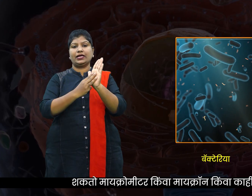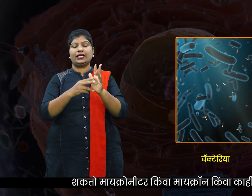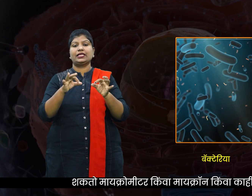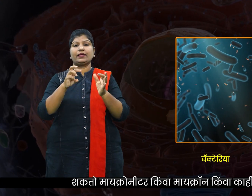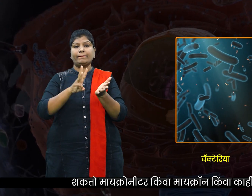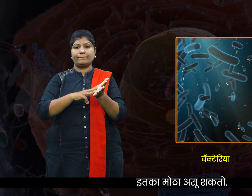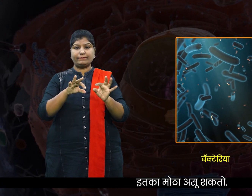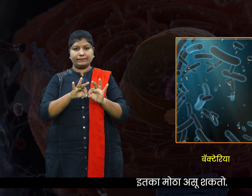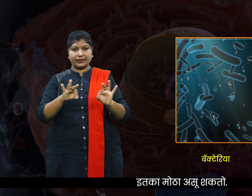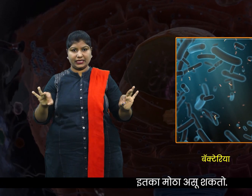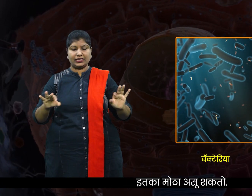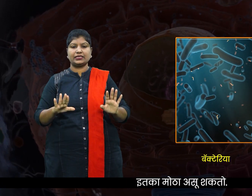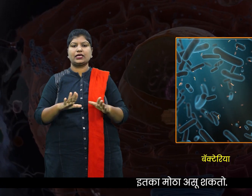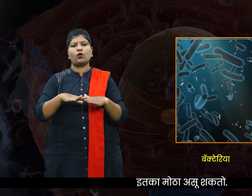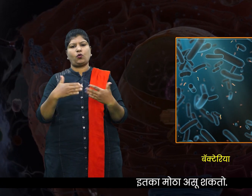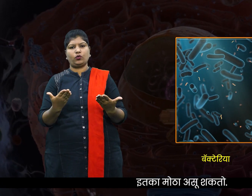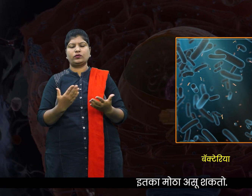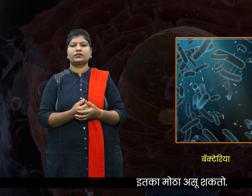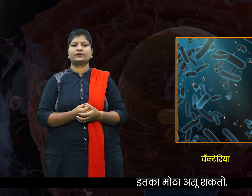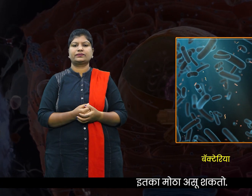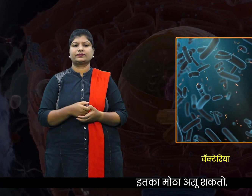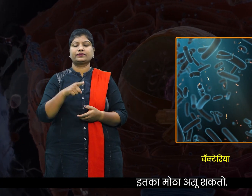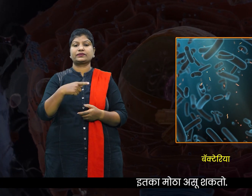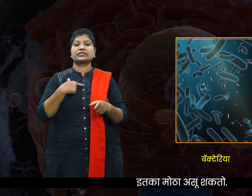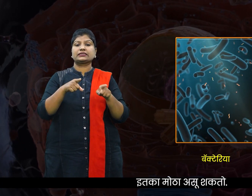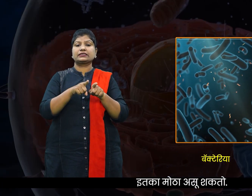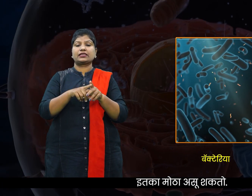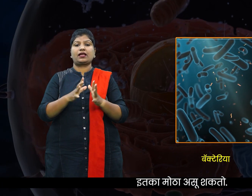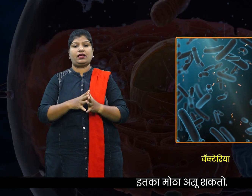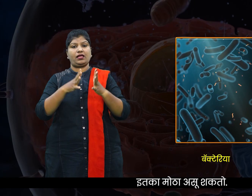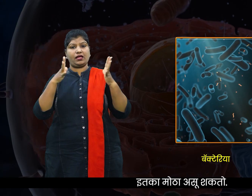काही सेंटीमीटर इतका मोठा असू शकतो.